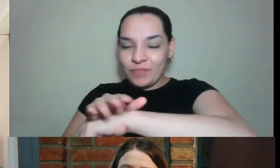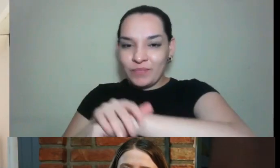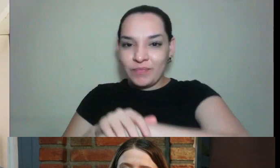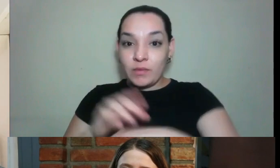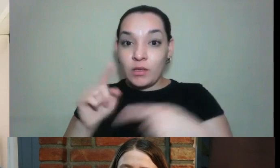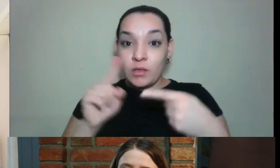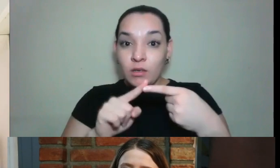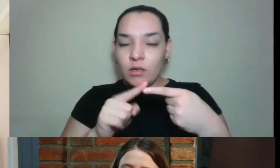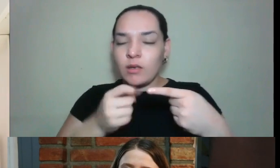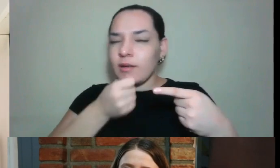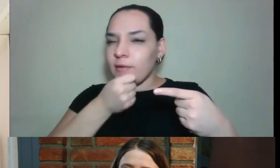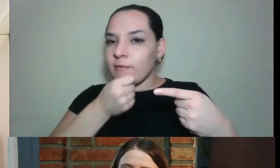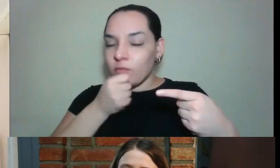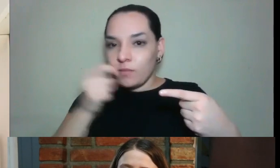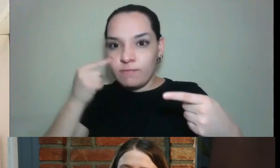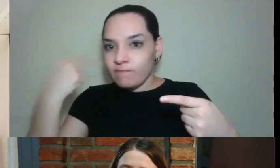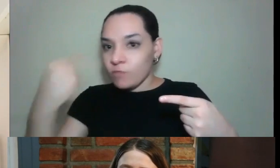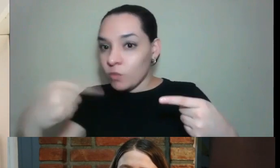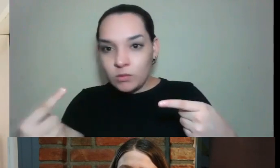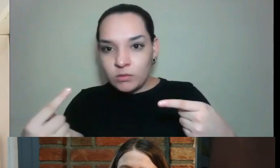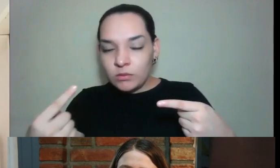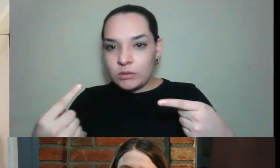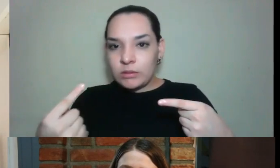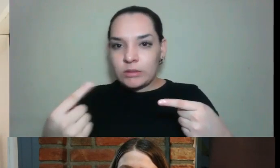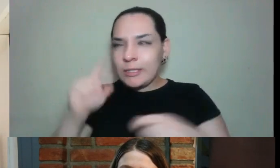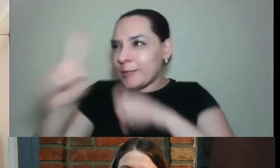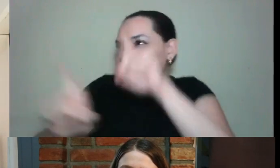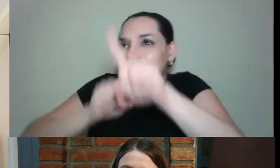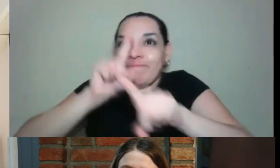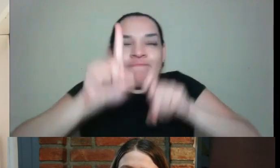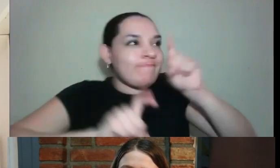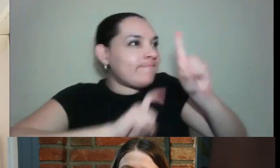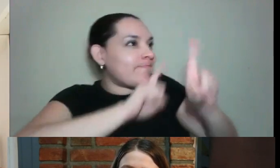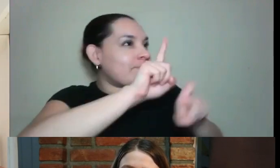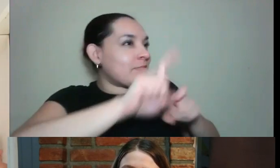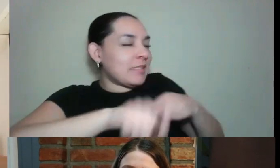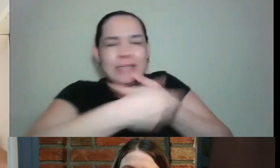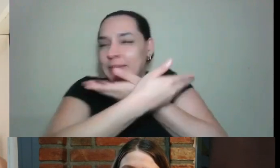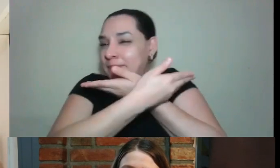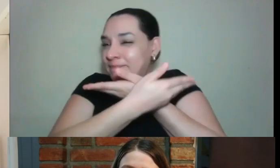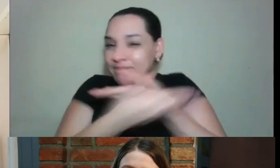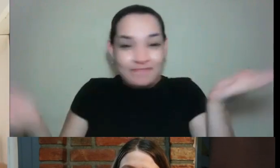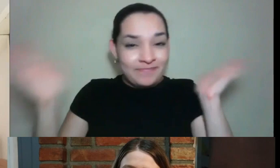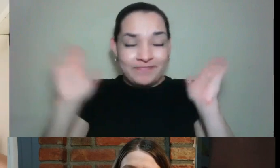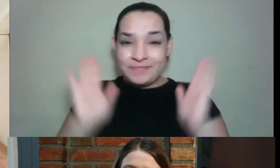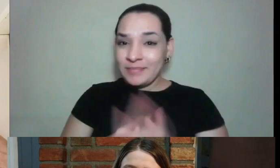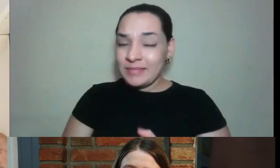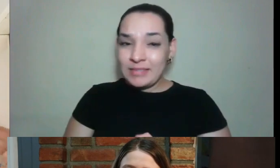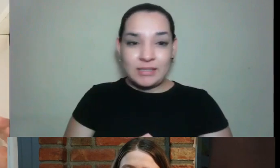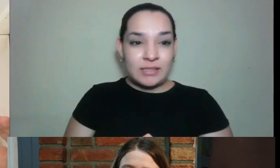Básicamente, primer consejo, informarse, sobre todo, hablar